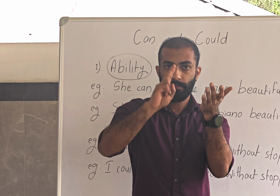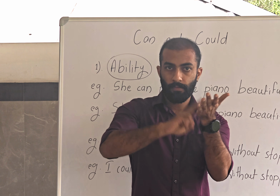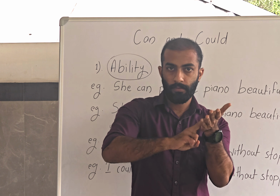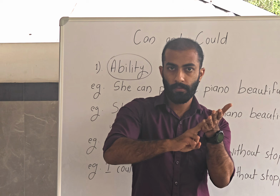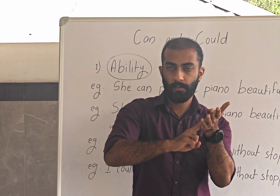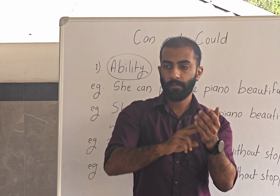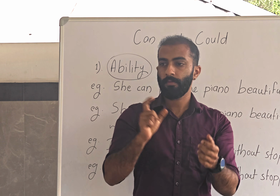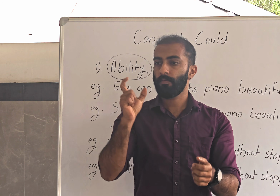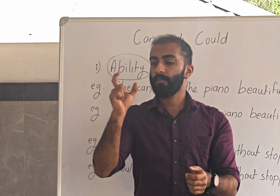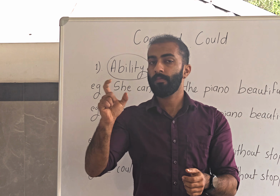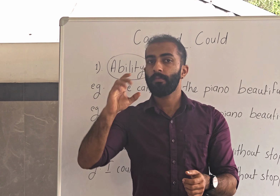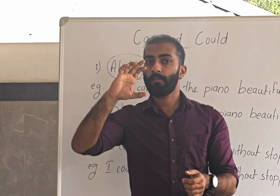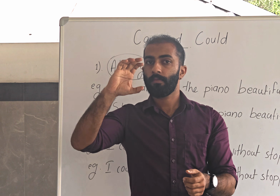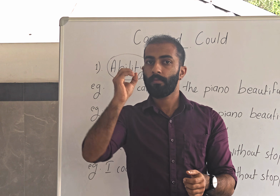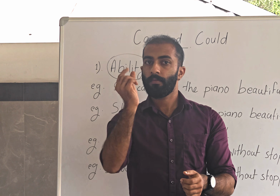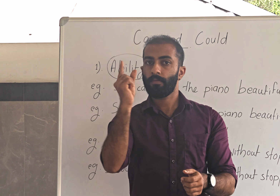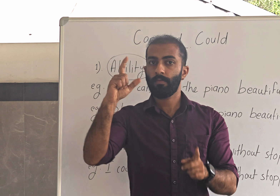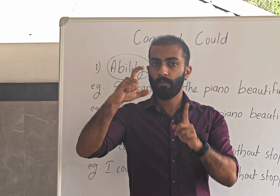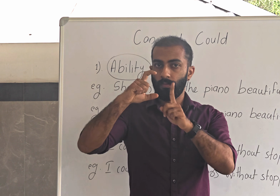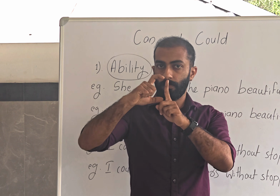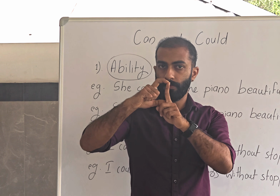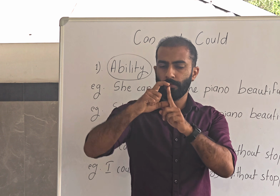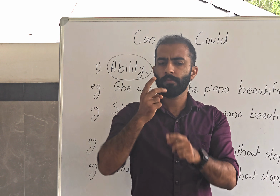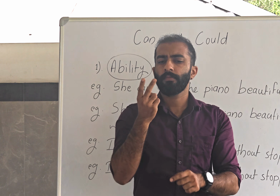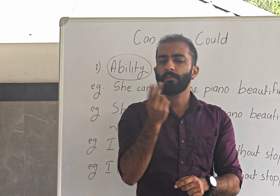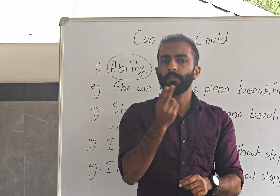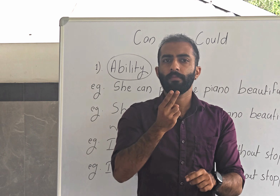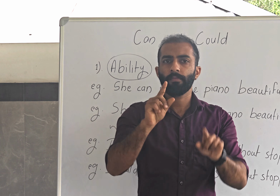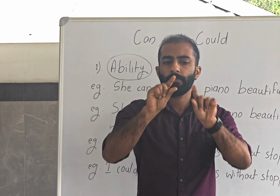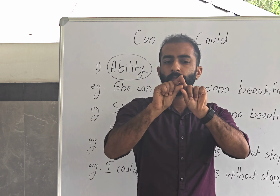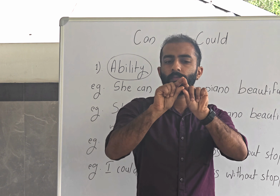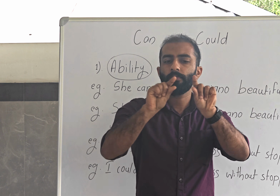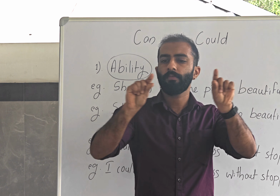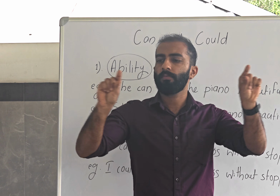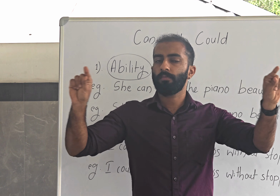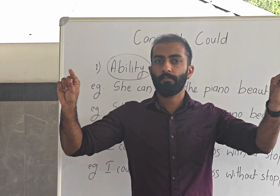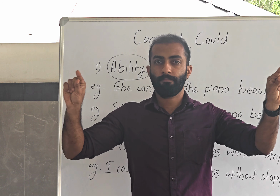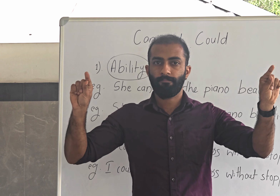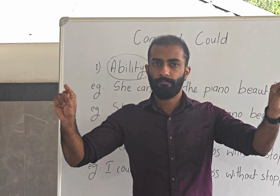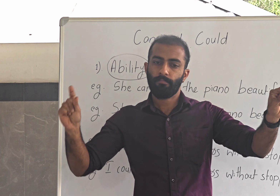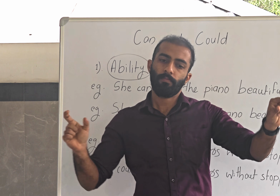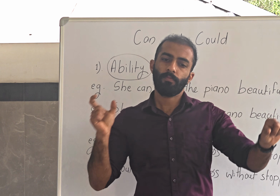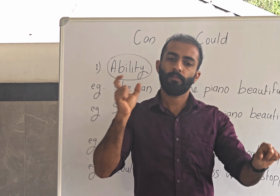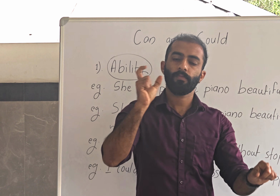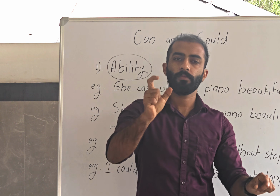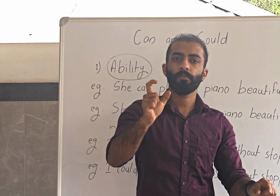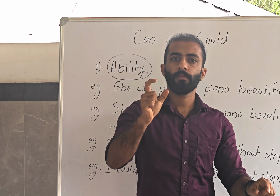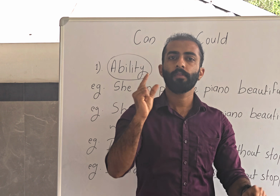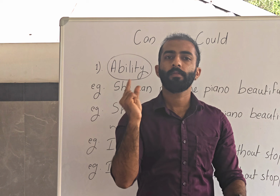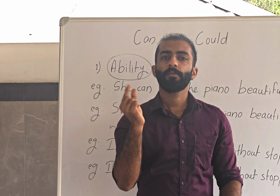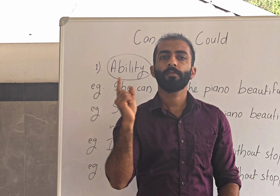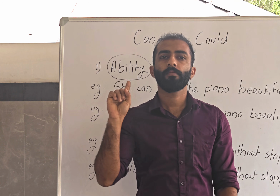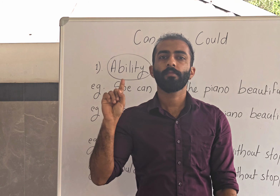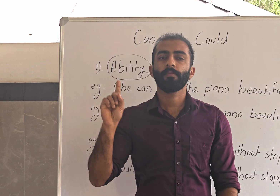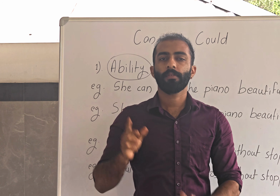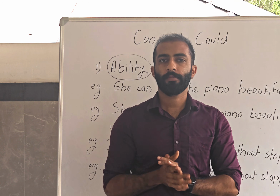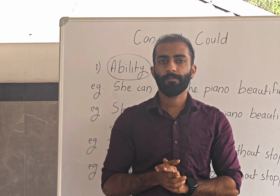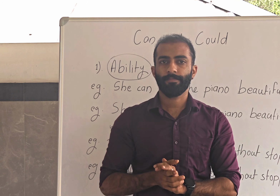ക്യാൻ ആൻഡ് കുഡ് ഈ രണ്ട് വാക്കുകളും ഒരു സെന്റൻസിൽ നമുക്ക് എവിടെയെല്ലാം എപ്പോഴെല്ലാം ഉപയോഗിക്കാൻ കഴിയും?